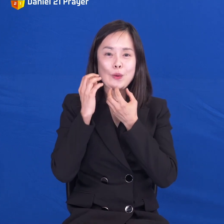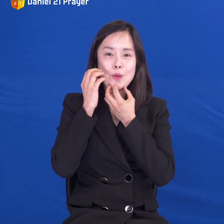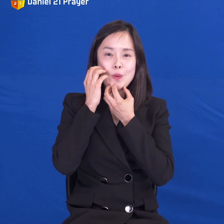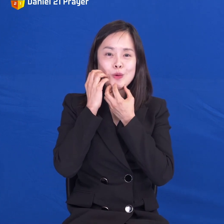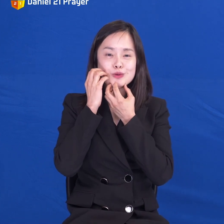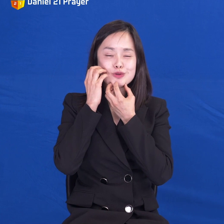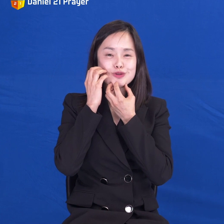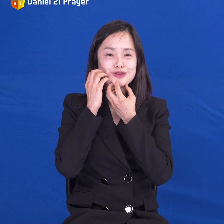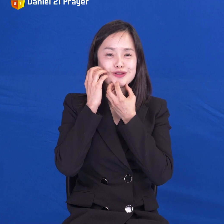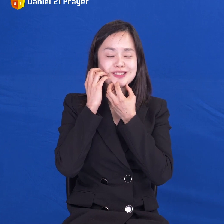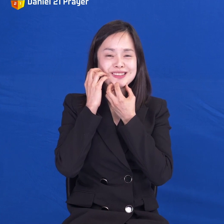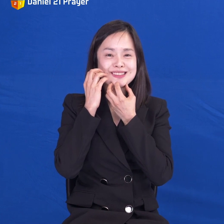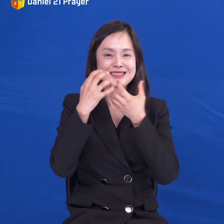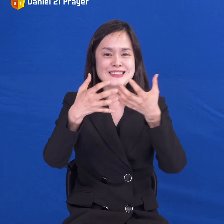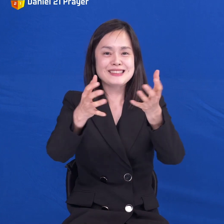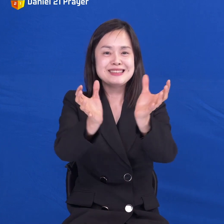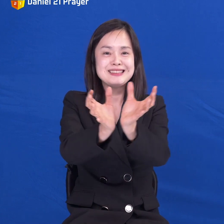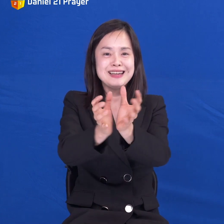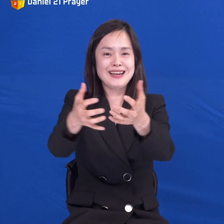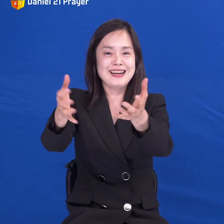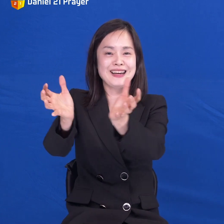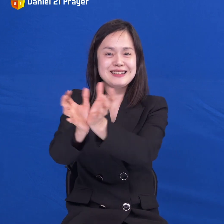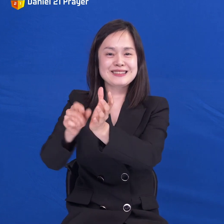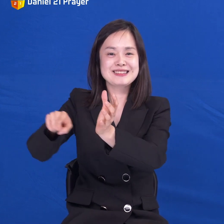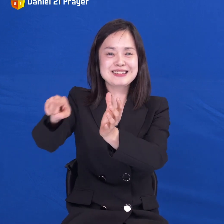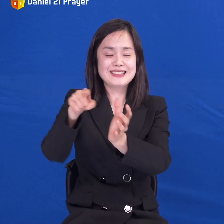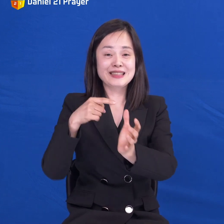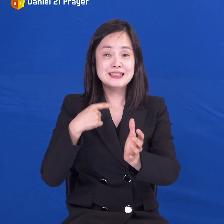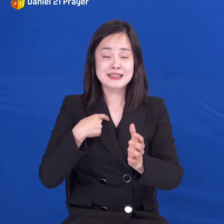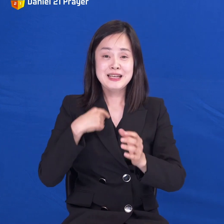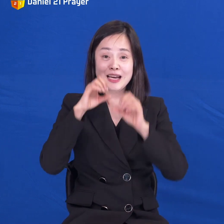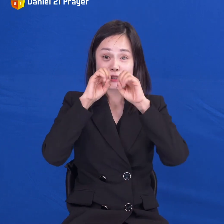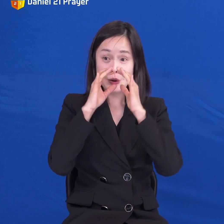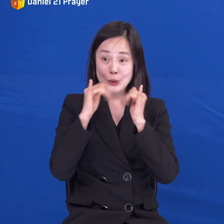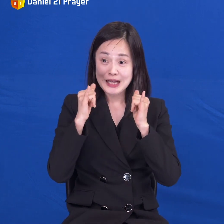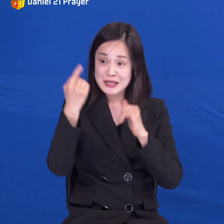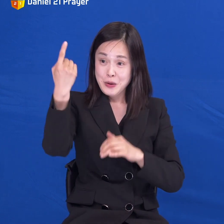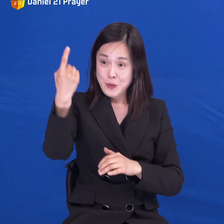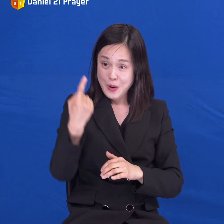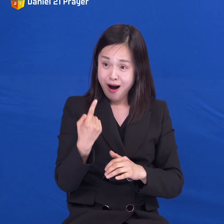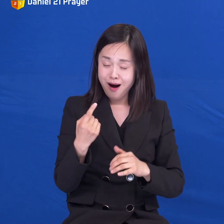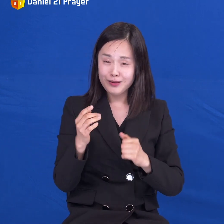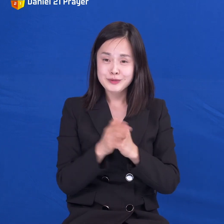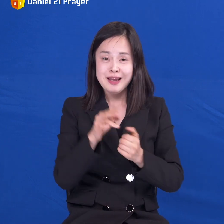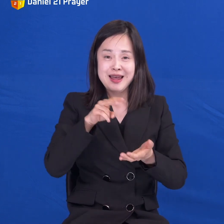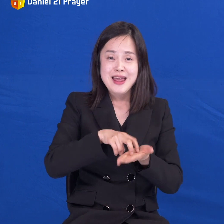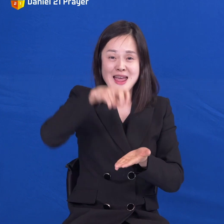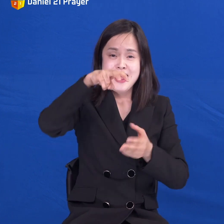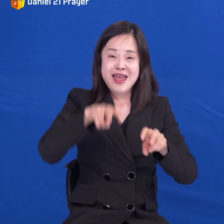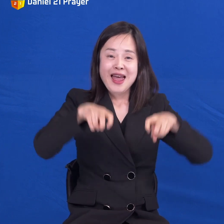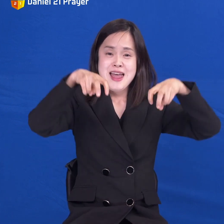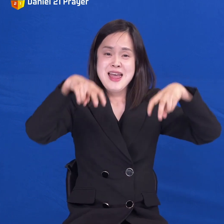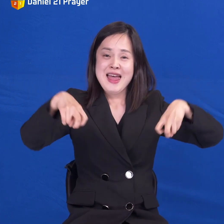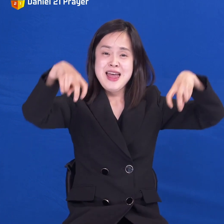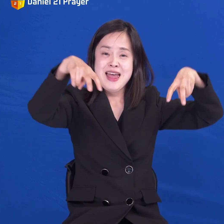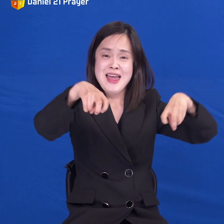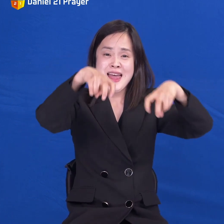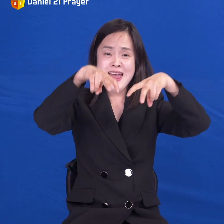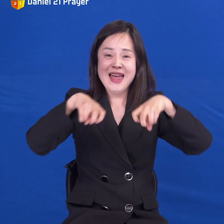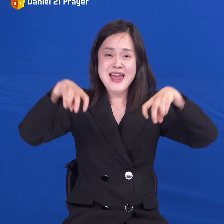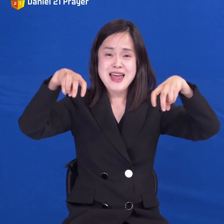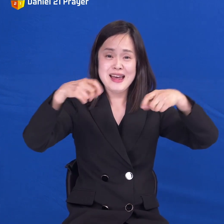오신다고 박수를 치고 점프를 하고 20-30m 높은 그 나무에서 한 손만